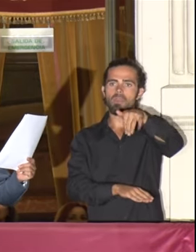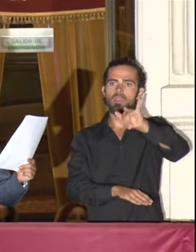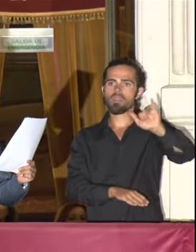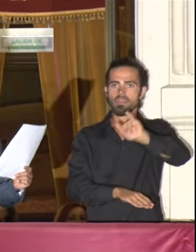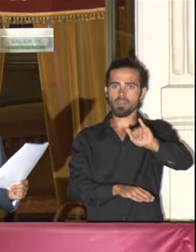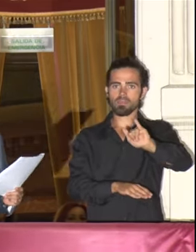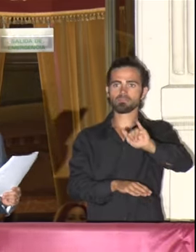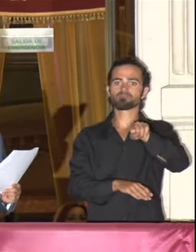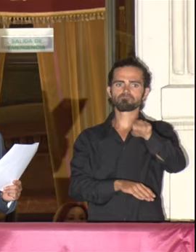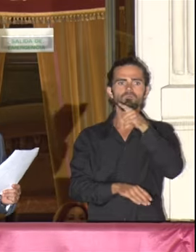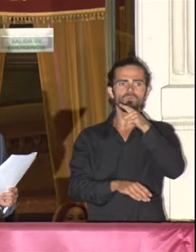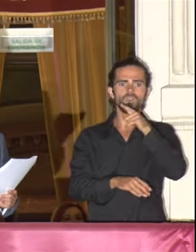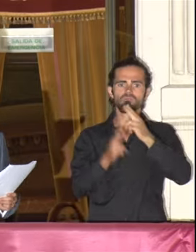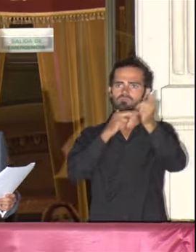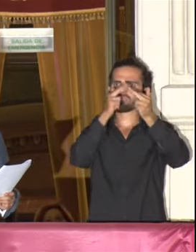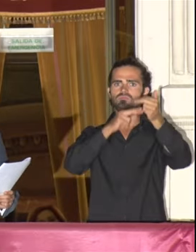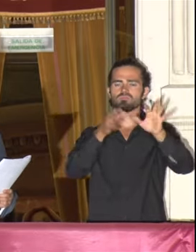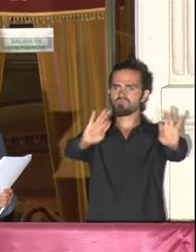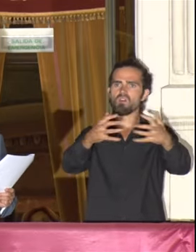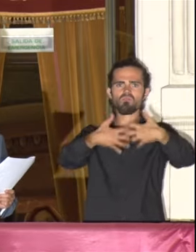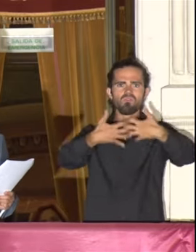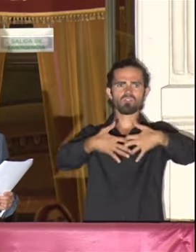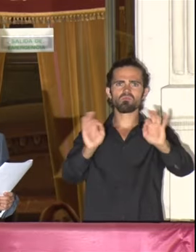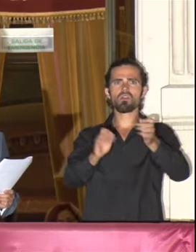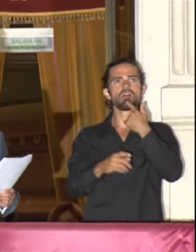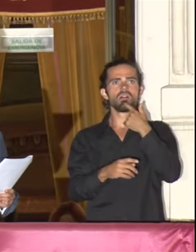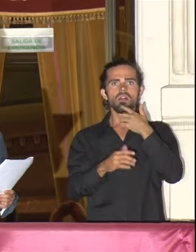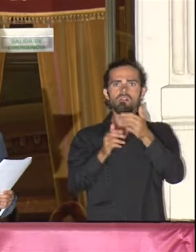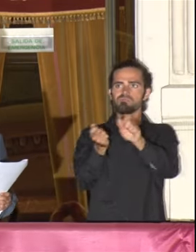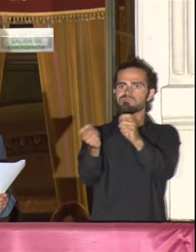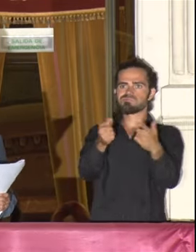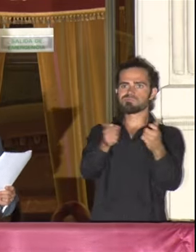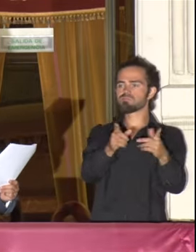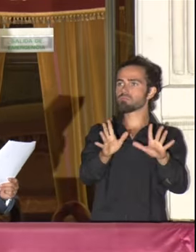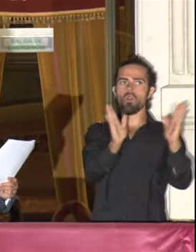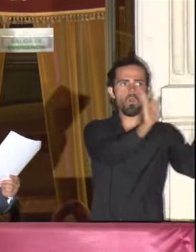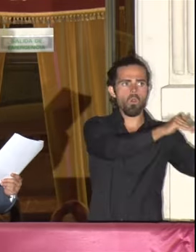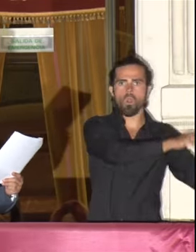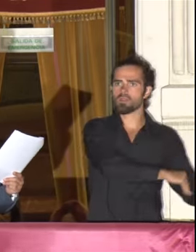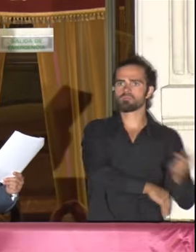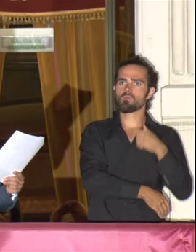levantó una construcción plenamente funcional y que no tiene parangón, se la inventó.